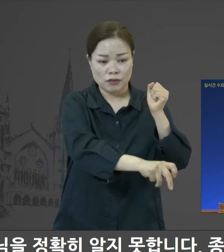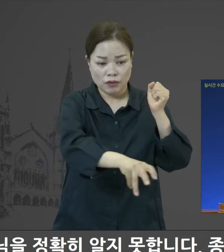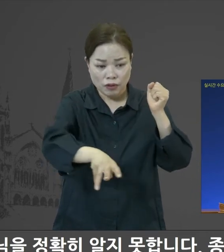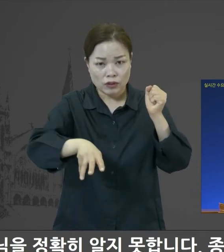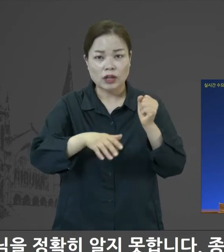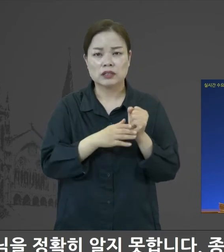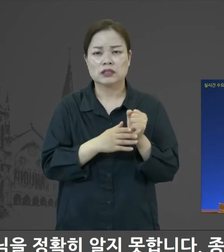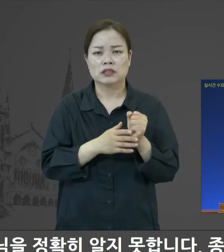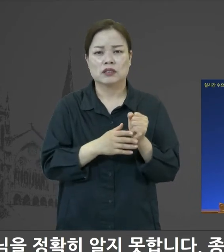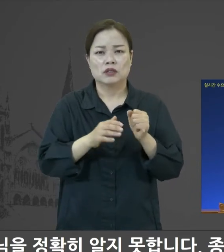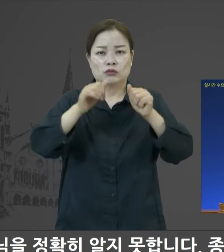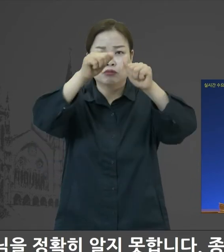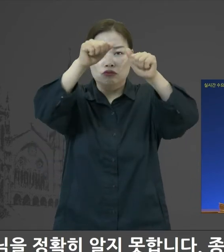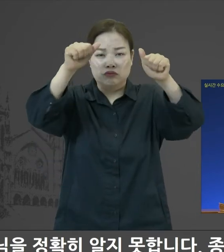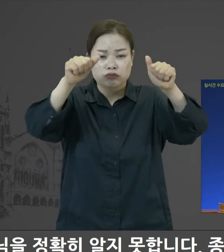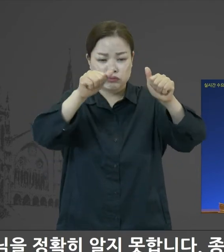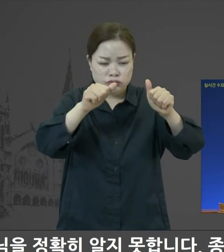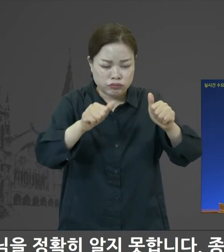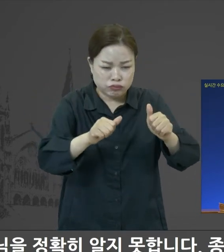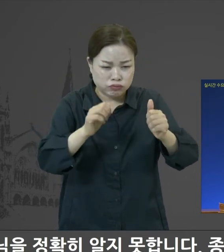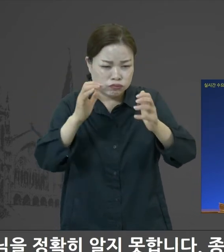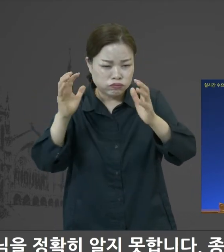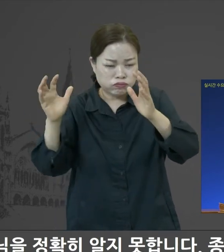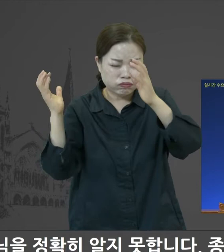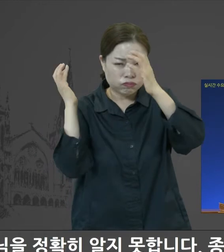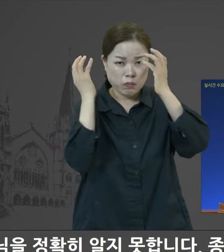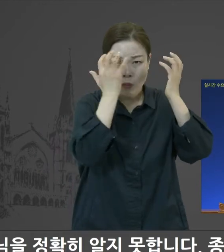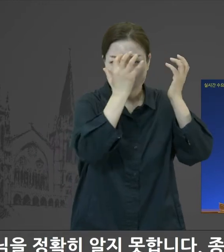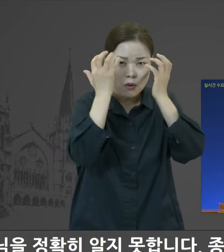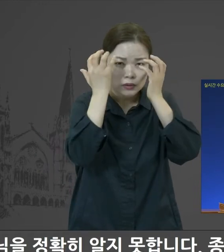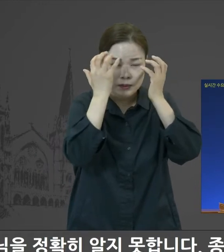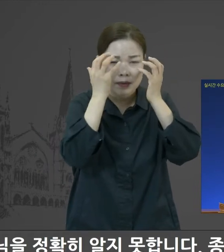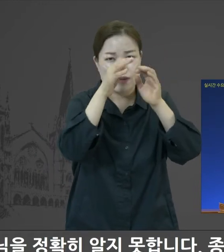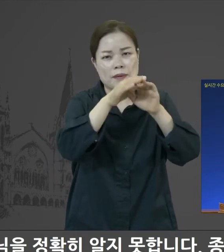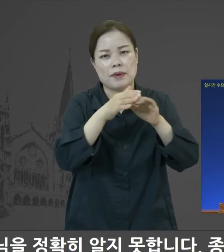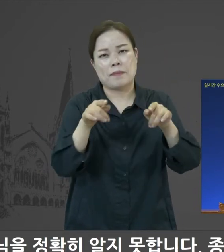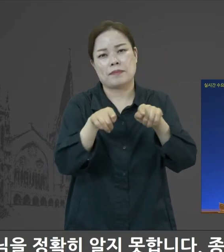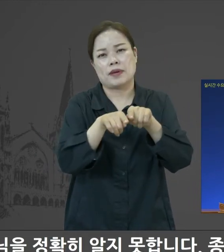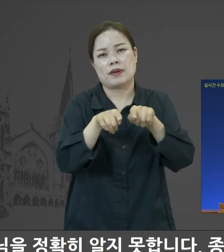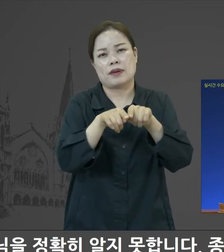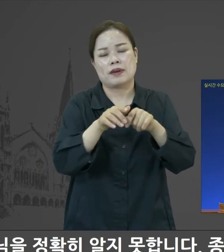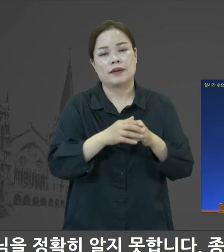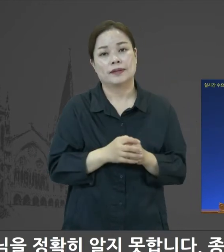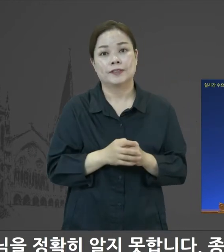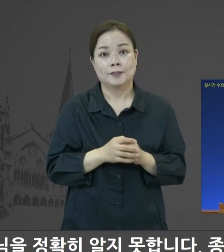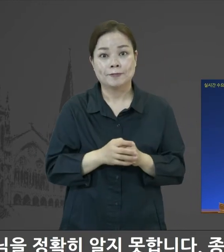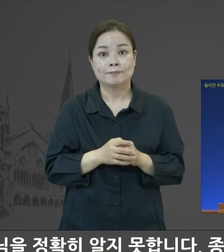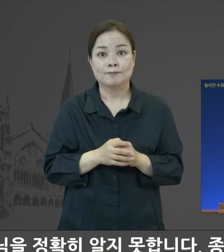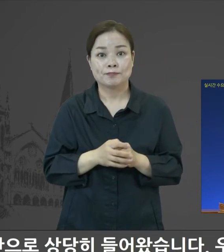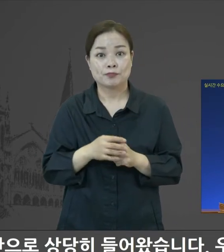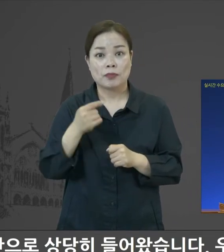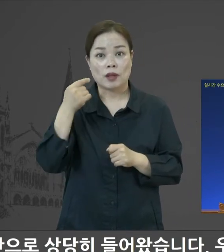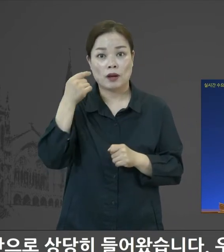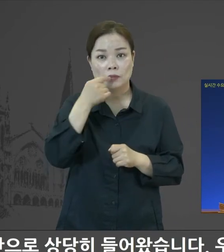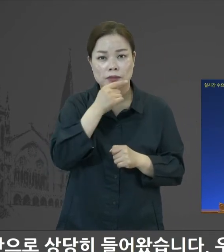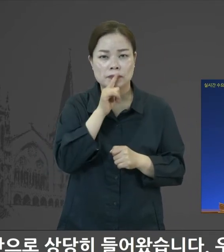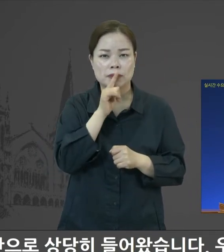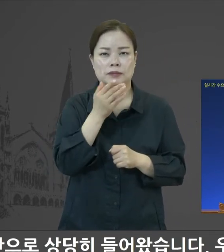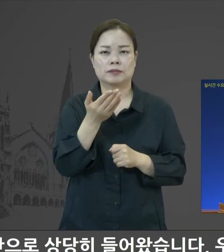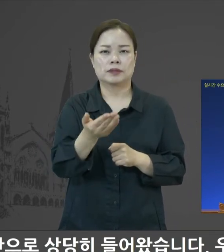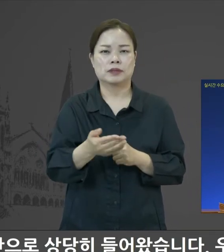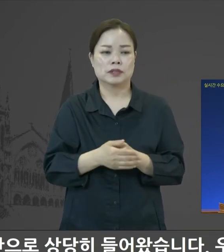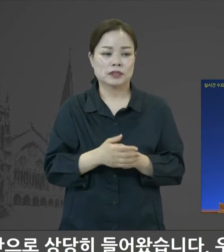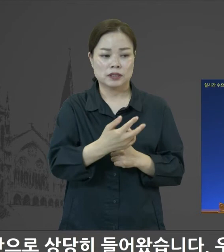즉 우상 숭배와 혼재된 예배를 그들이 드리고 있었다는 거죠. 그렇기 때문에 엄밀하게 표현을 하면은